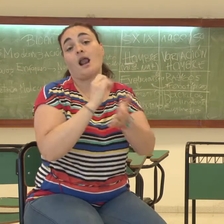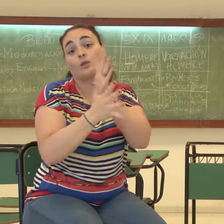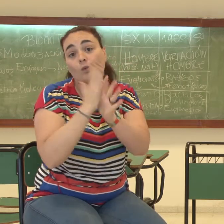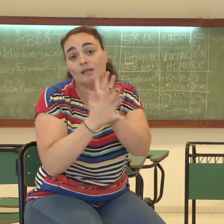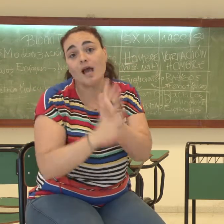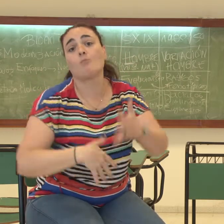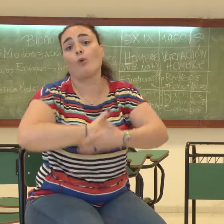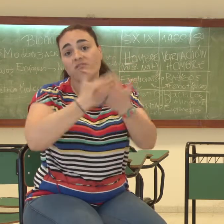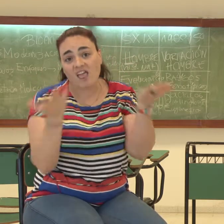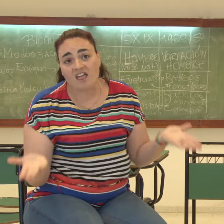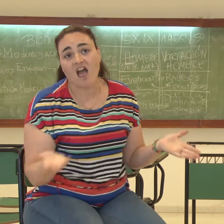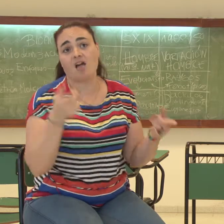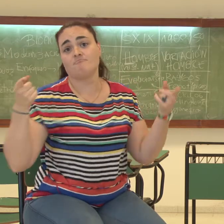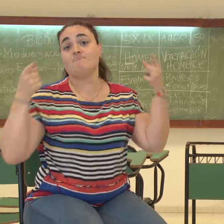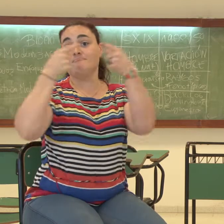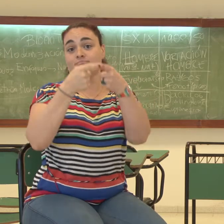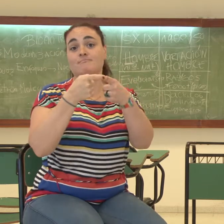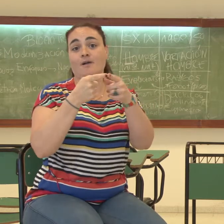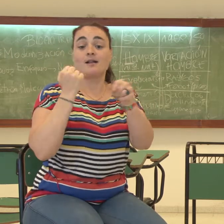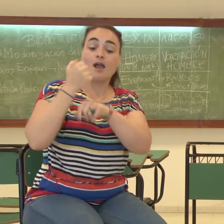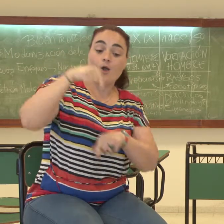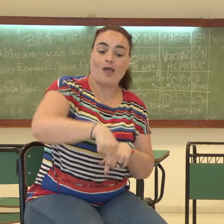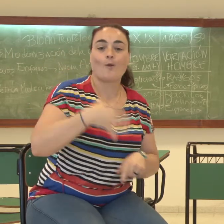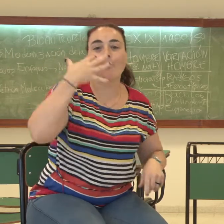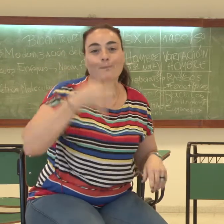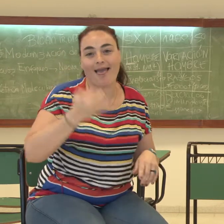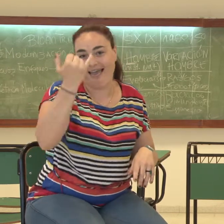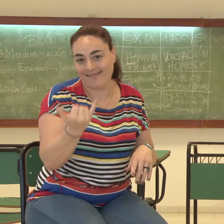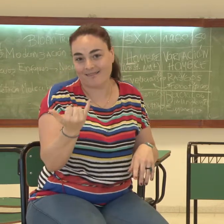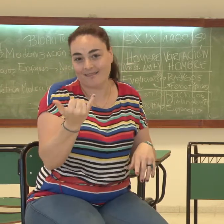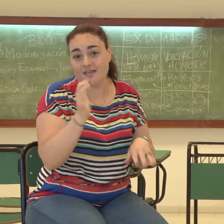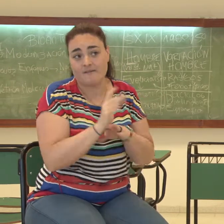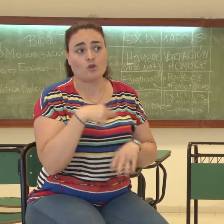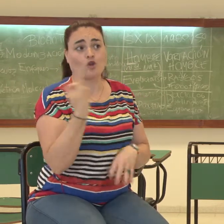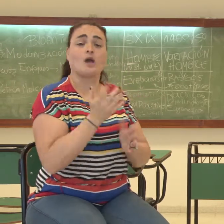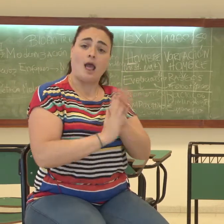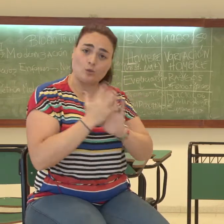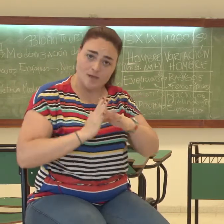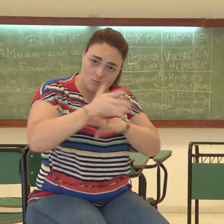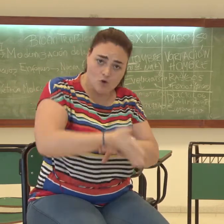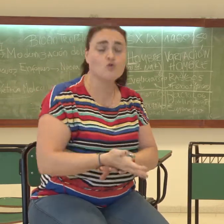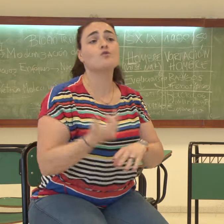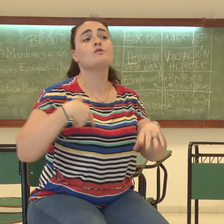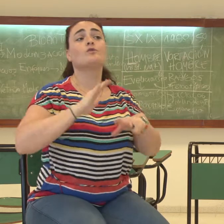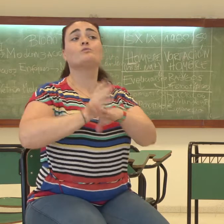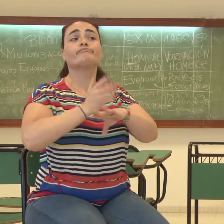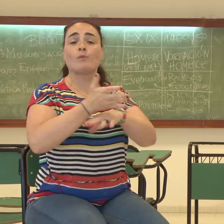Esto generó un cambio, la universidad que sea pública, gratuita, hasta ahora se viene cumpliendo eso. El hecho de que